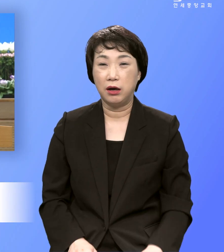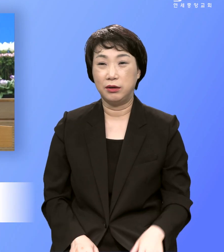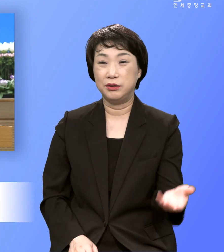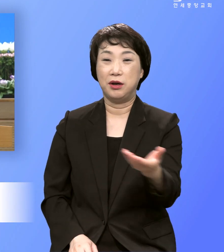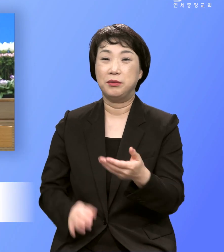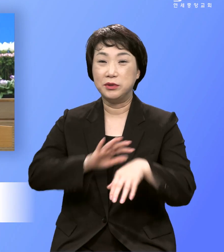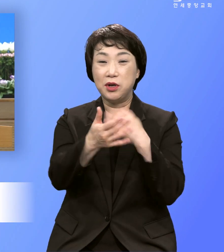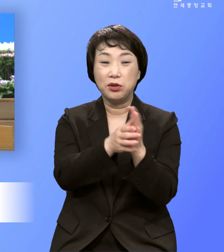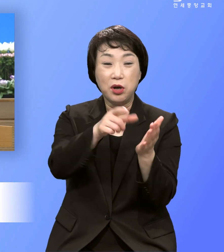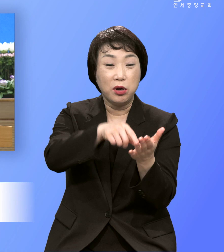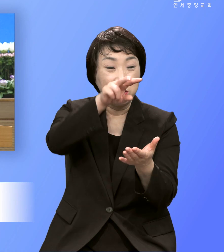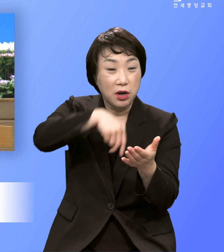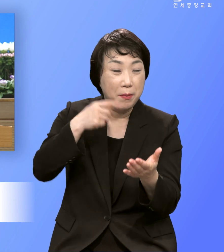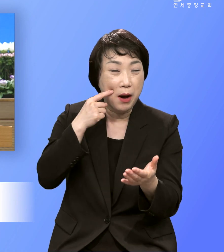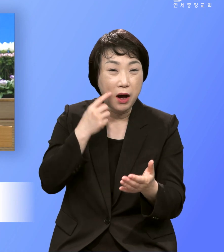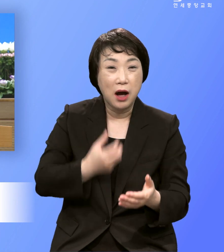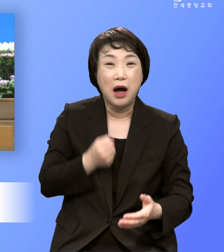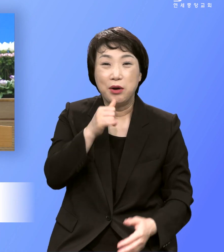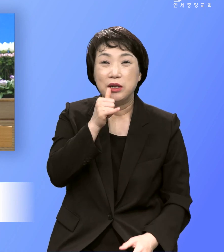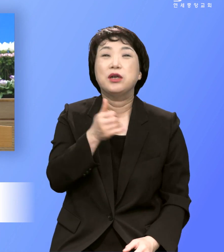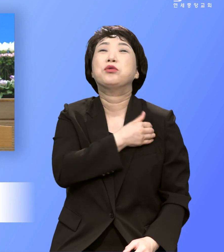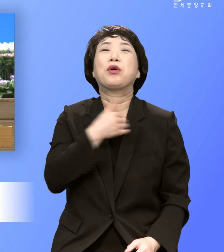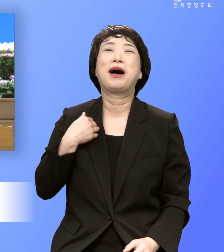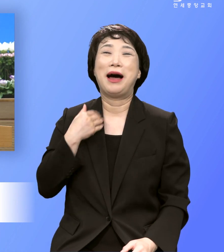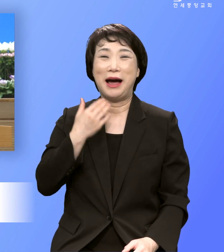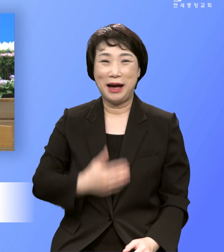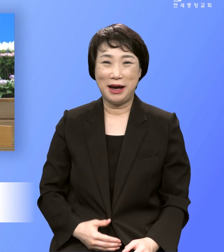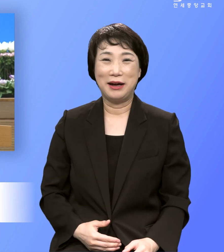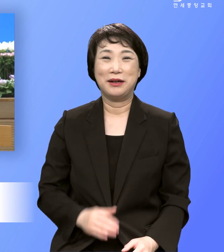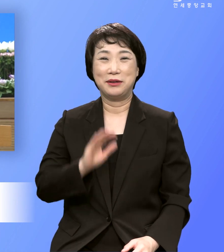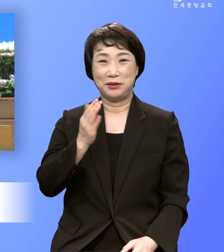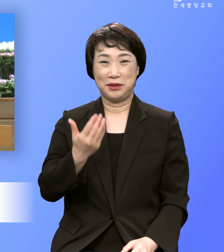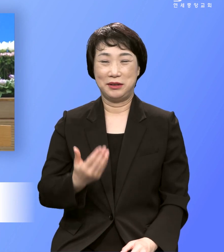성경에 있는 것을 족한 줄로 하려고 그랬어요.